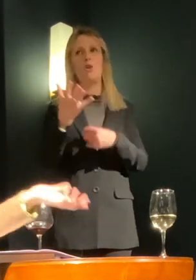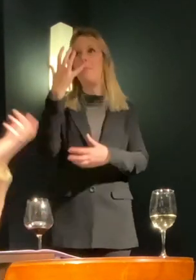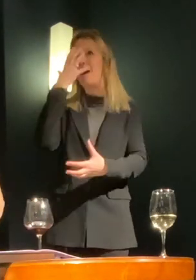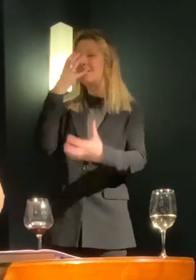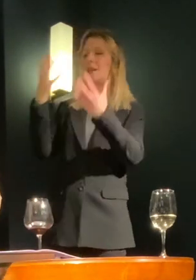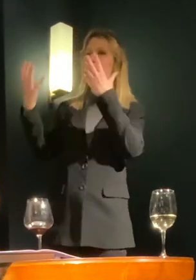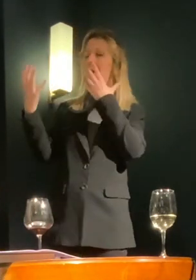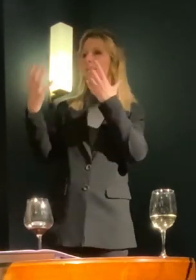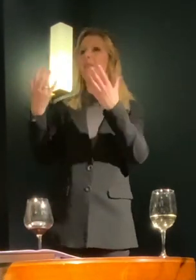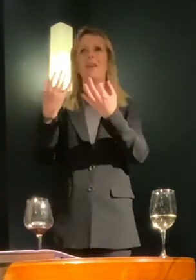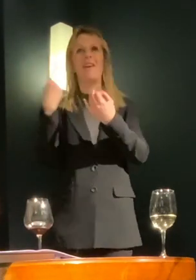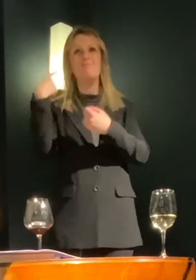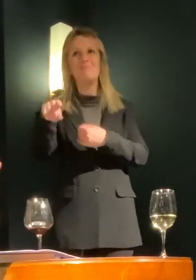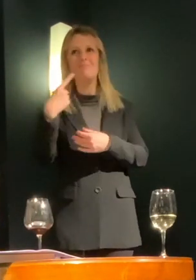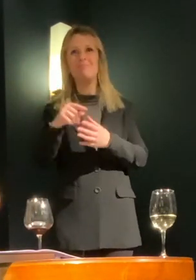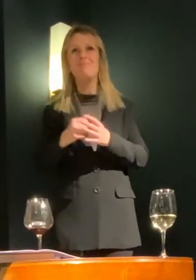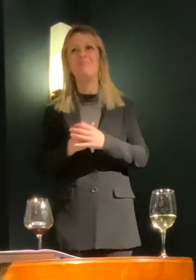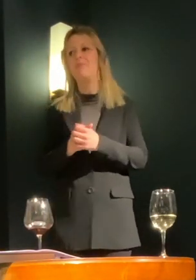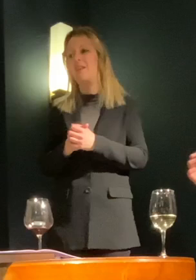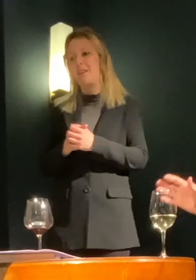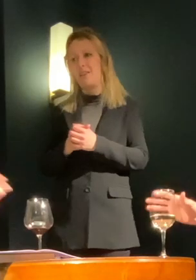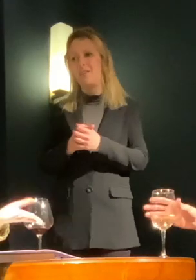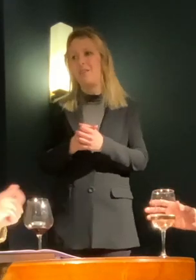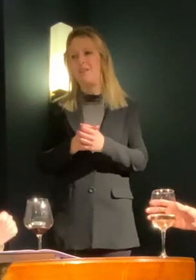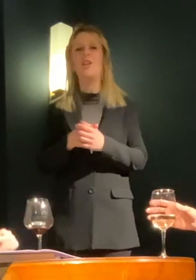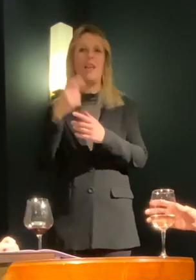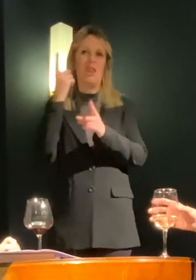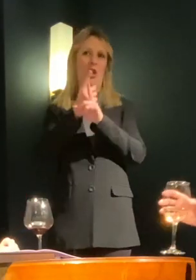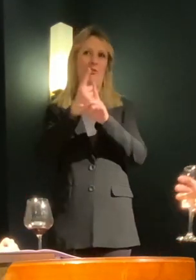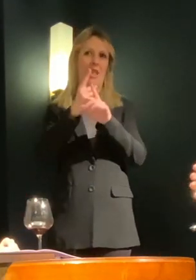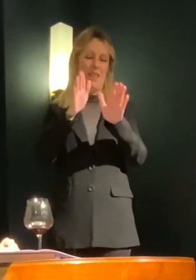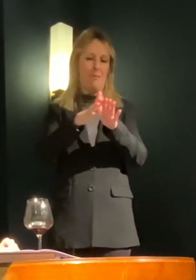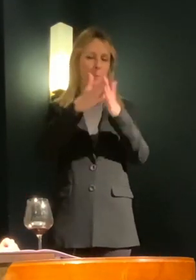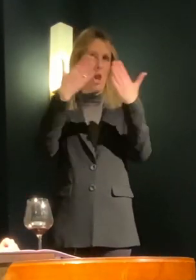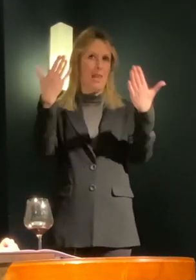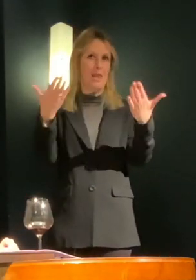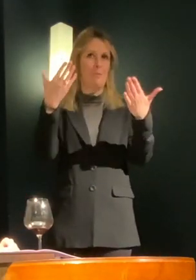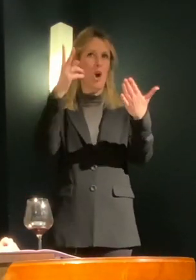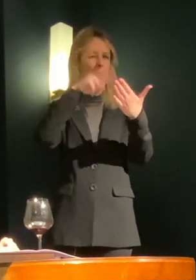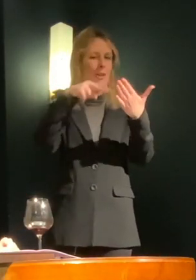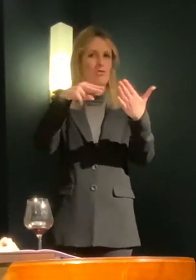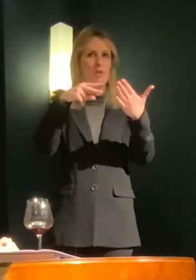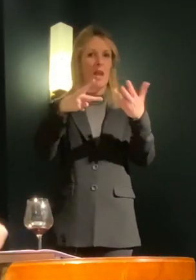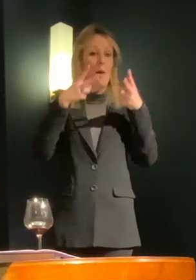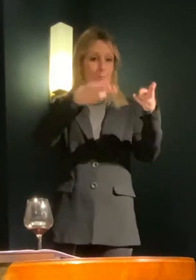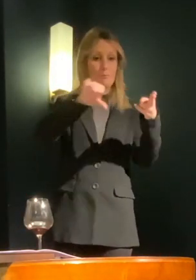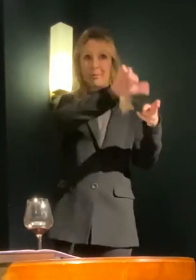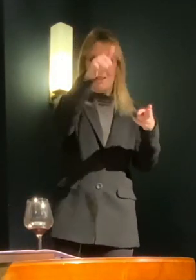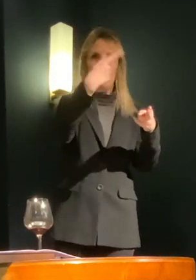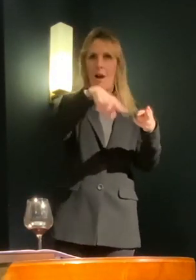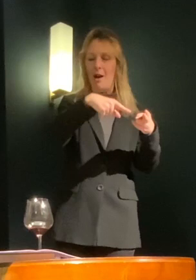faccio in effetti. E poi se leggerete, se non l'avete ancora fatto, la prima parte è forte in effetti rispetto al